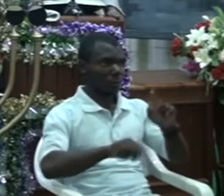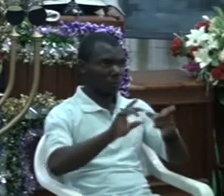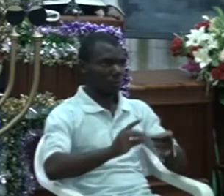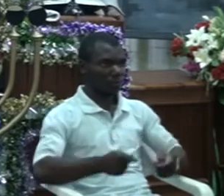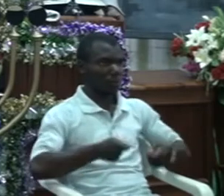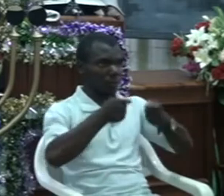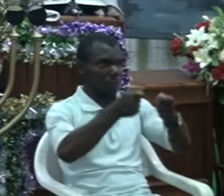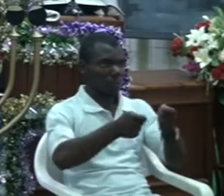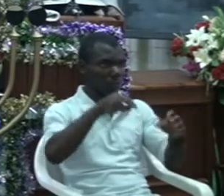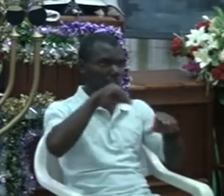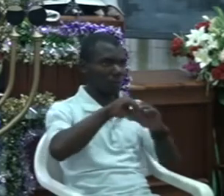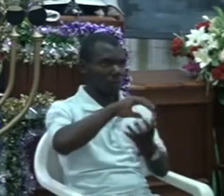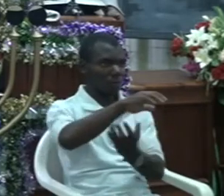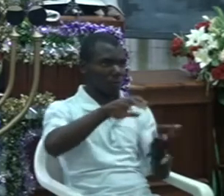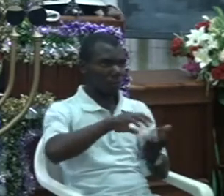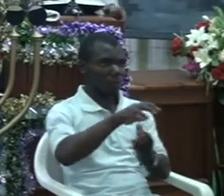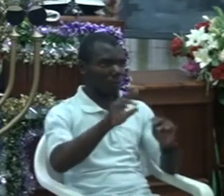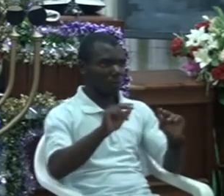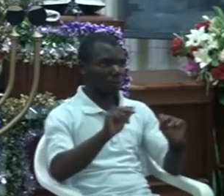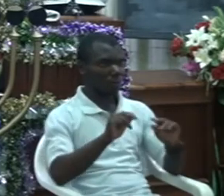Tu ne peux pas donner le Saint-Esprit n'importe comment.